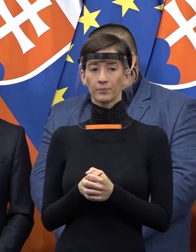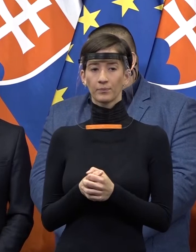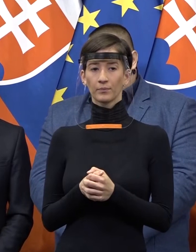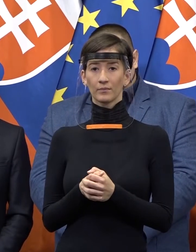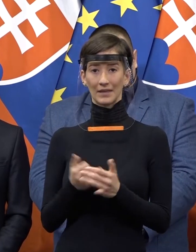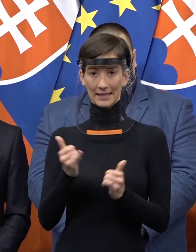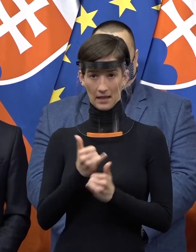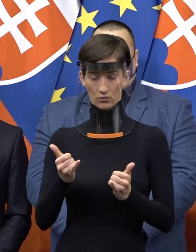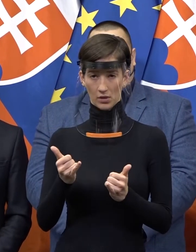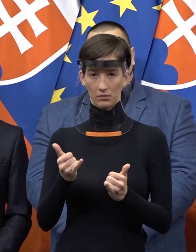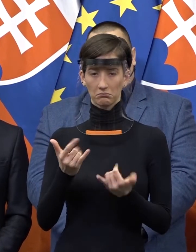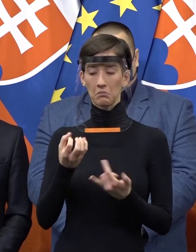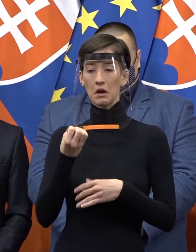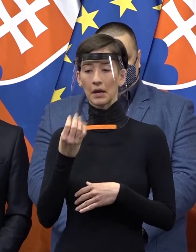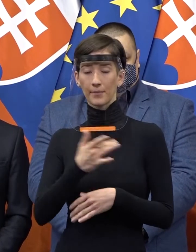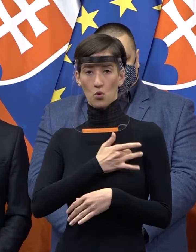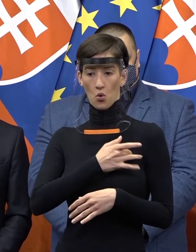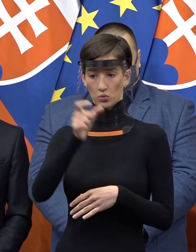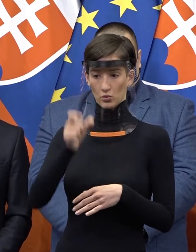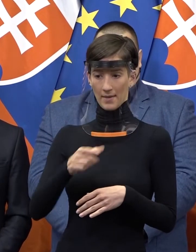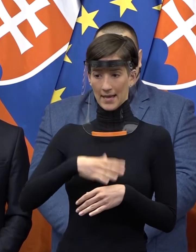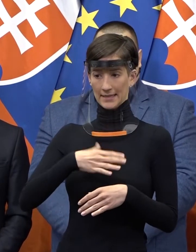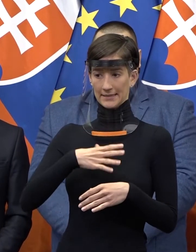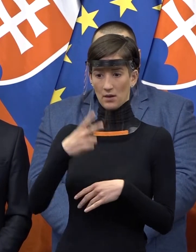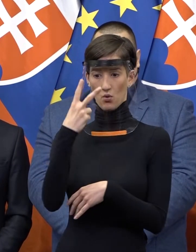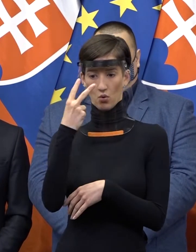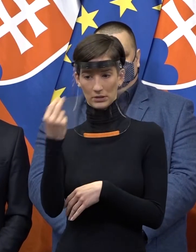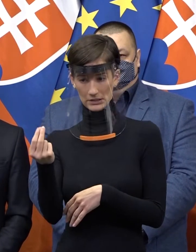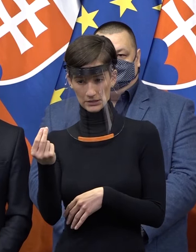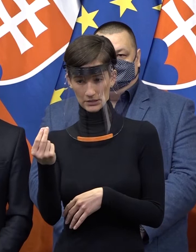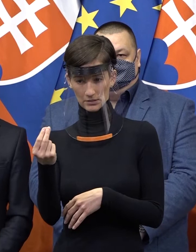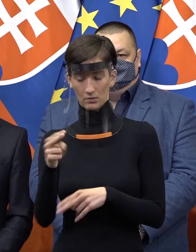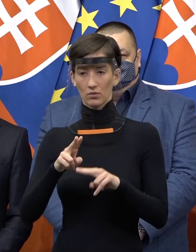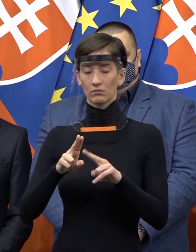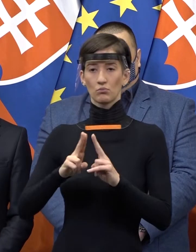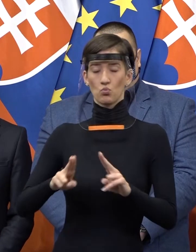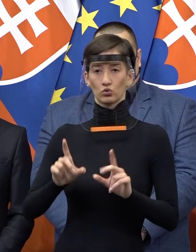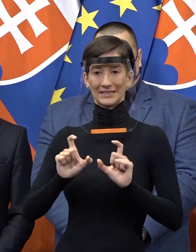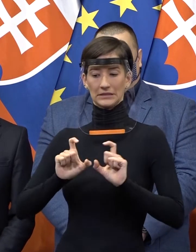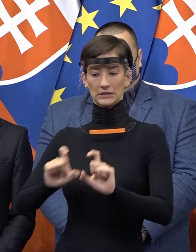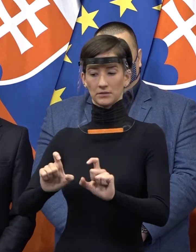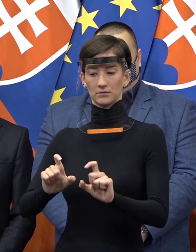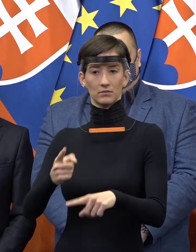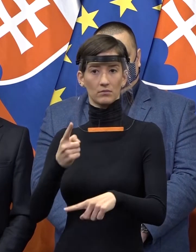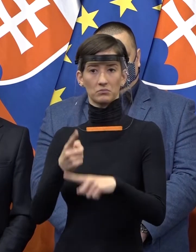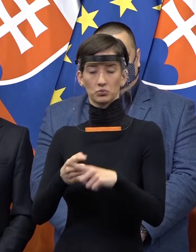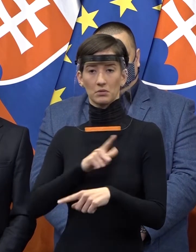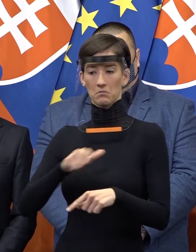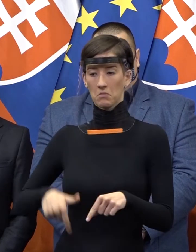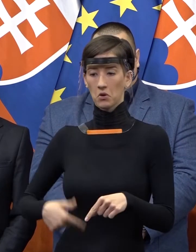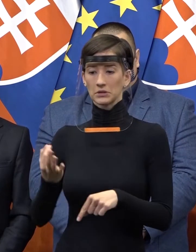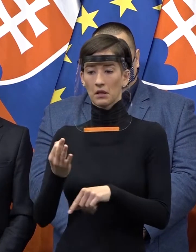môžete nieko zastaviť, ako sa bude napríklad kontrolovať to, že človek ide iba do obchodu, teda nejde niekam inám. A keby ste mohli prípadne aj tie ostatné výnimky vymenovať, ktoré